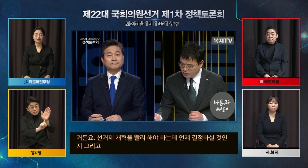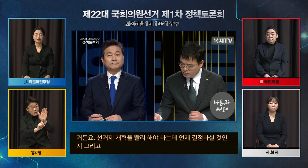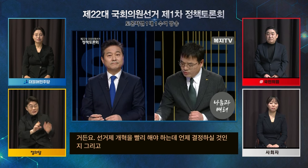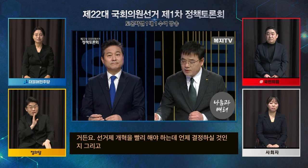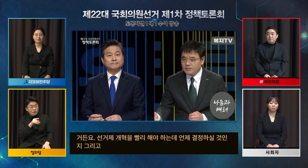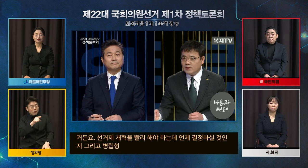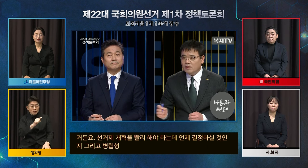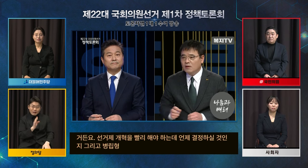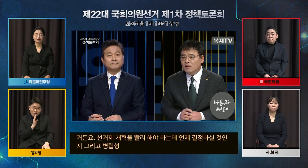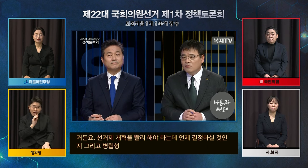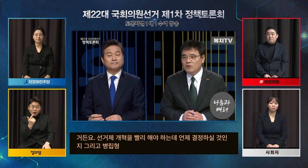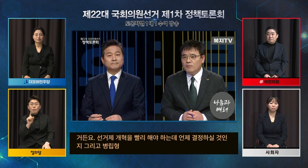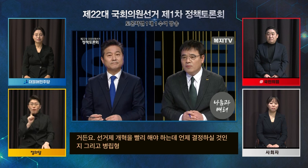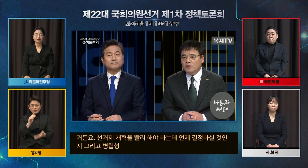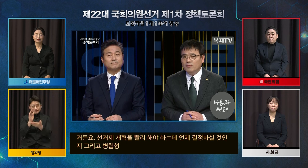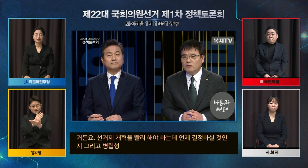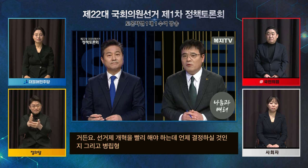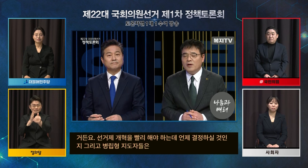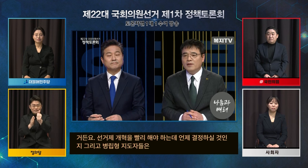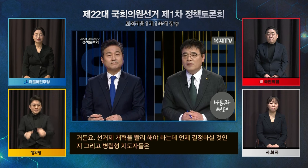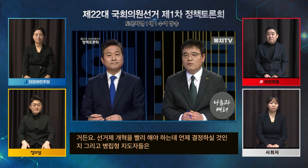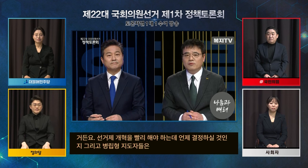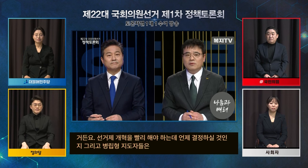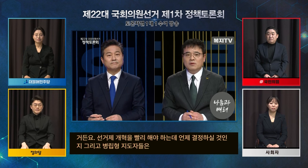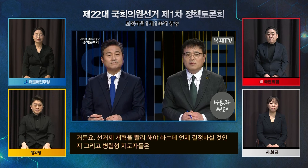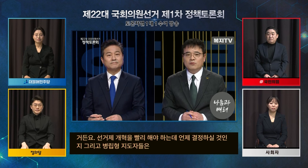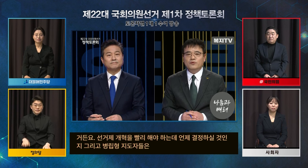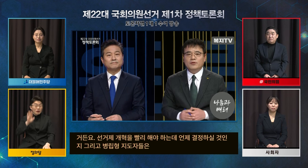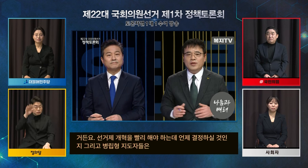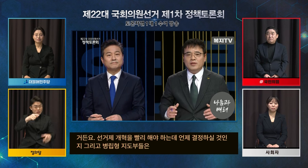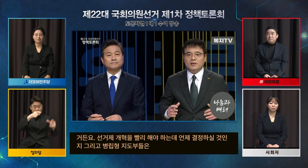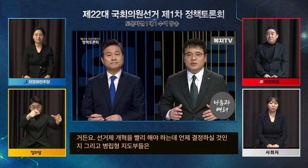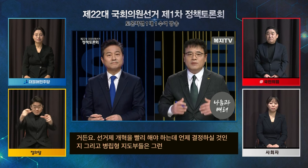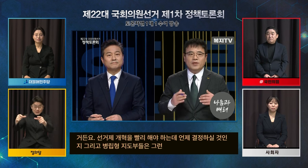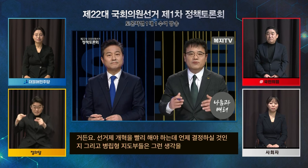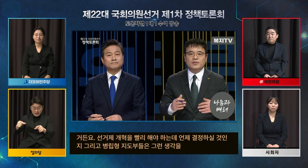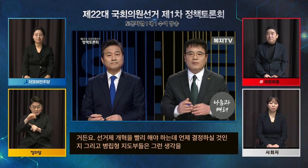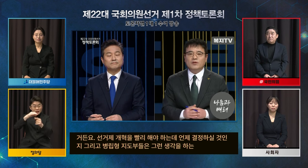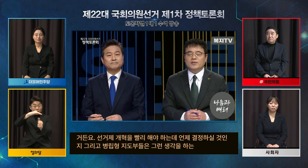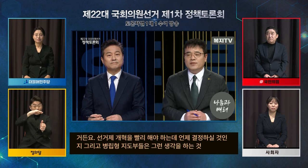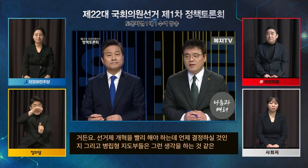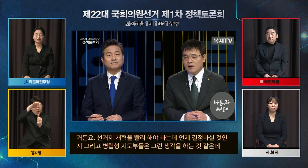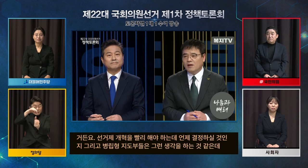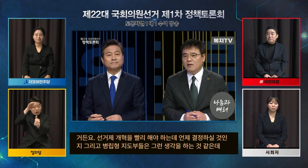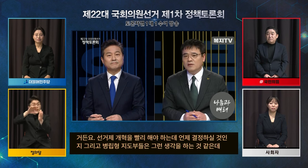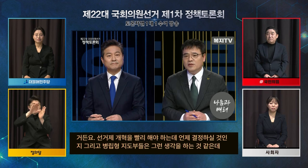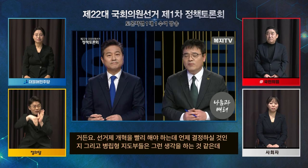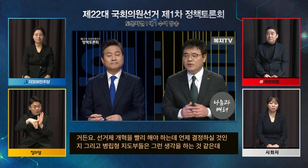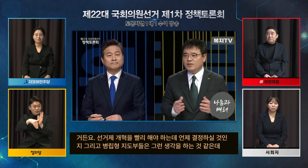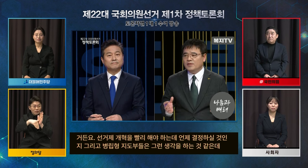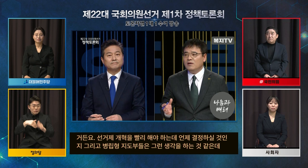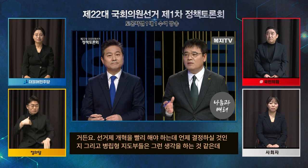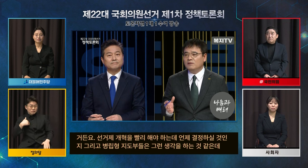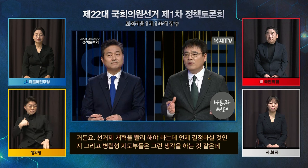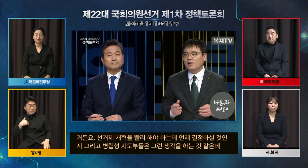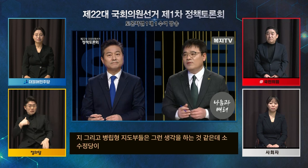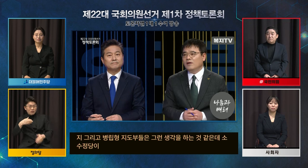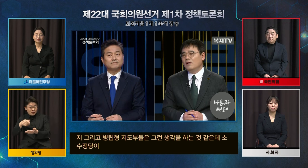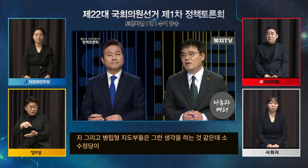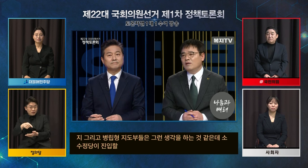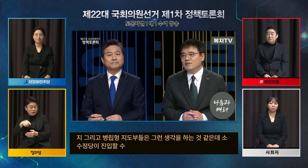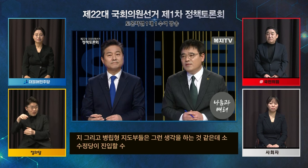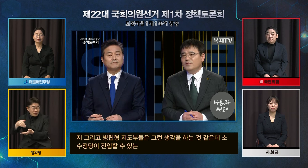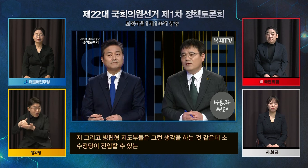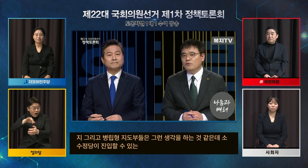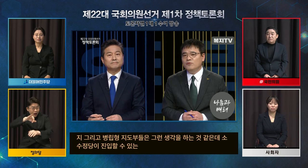명확히 해 주셨으면 좋겠습니다. 권역별 병립형으로 돌아가게 될 경우 소수정당이 진입할 수 있는 장벽 자체가 7% 이상을 득표해야